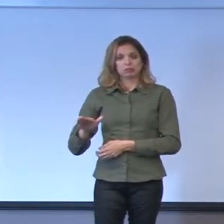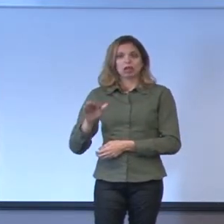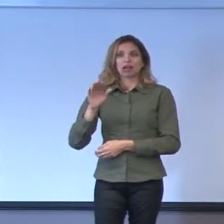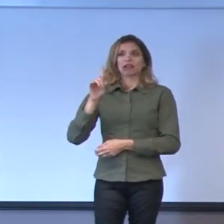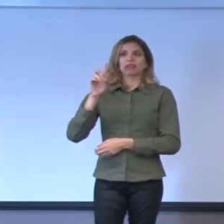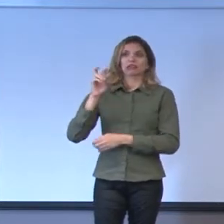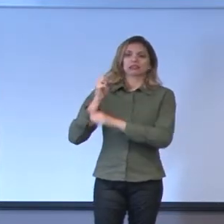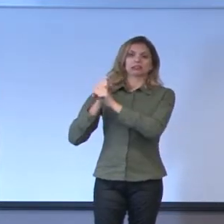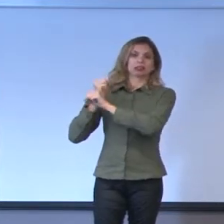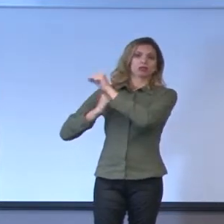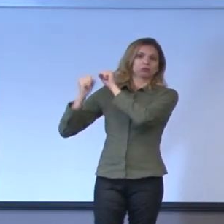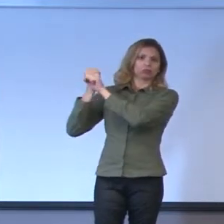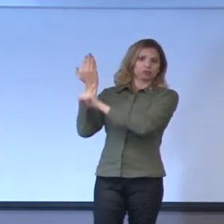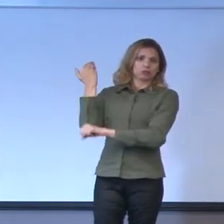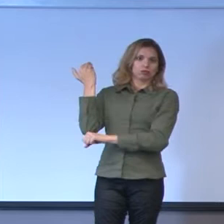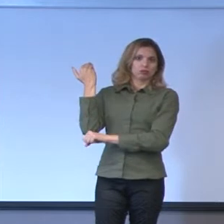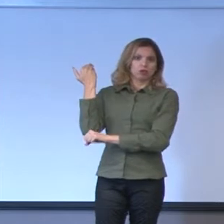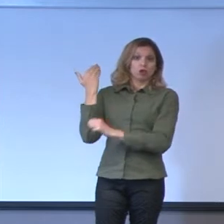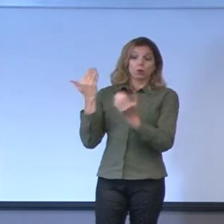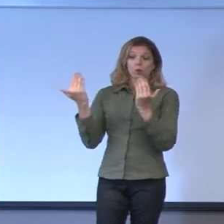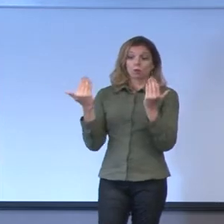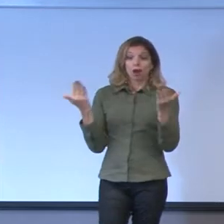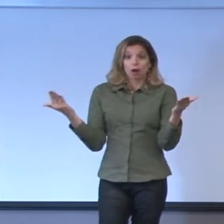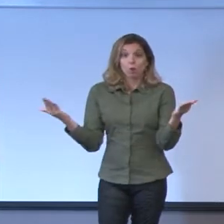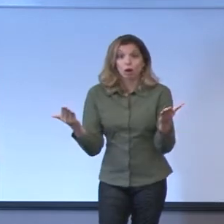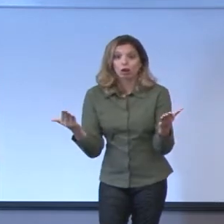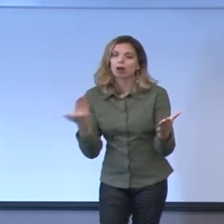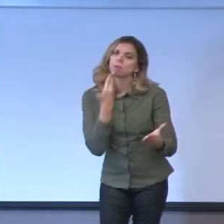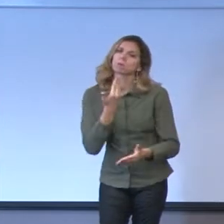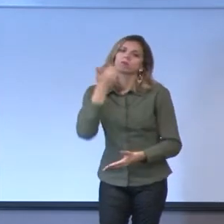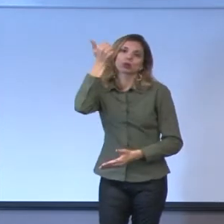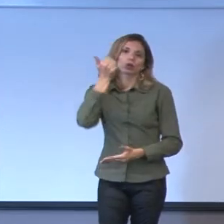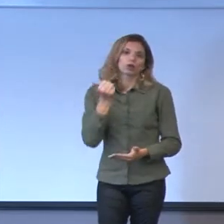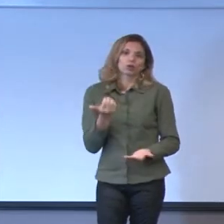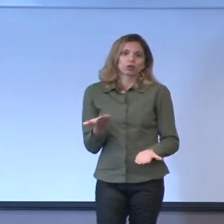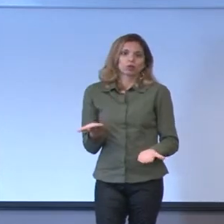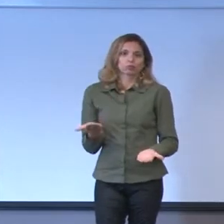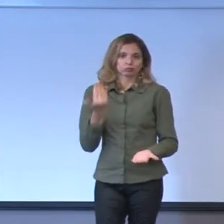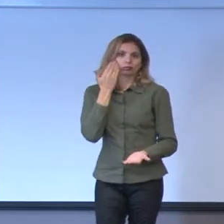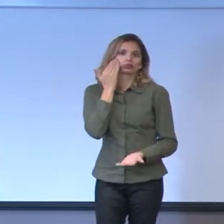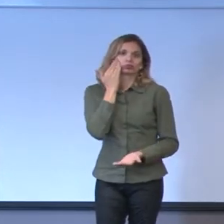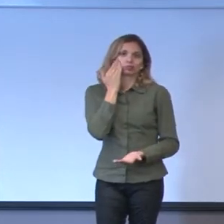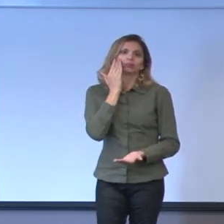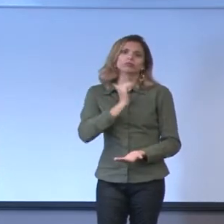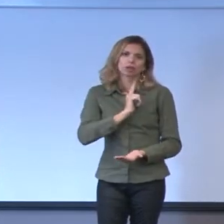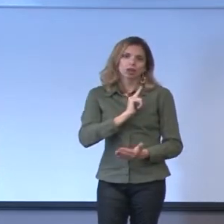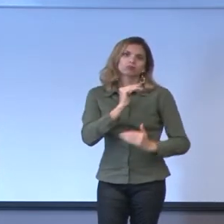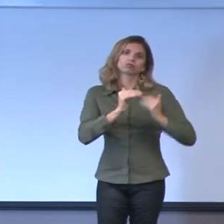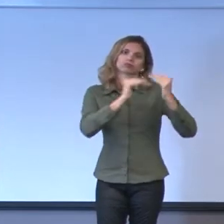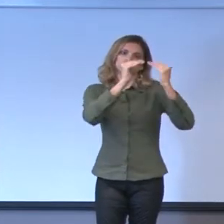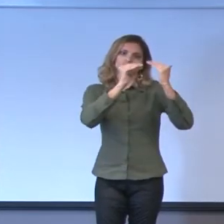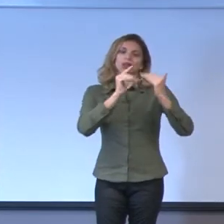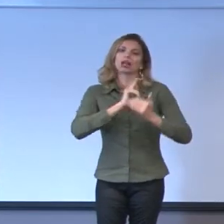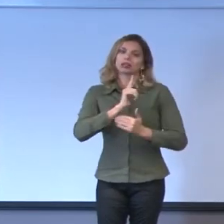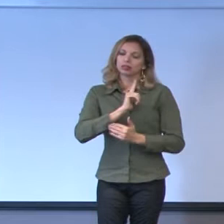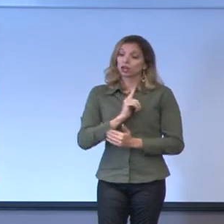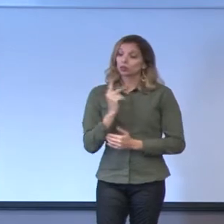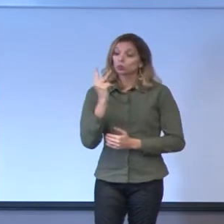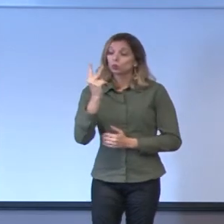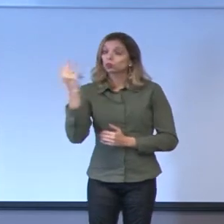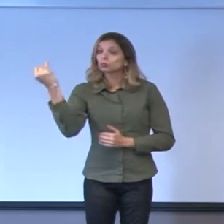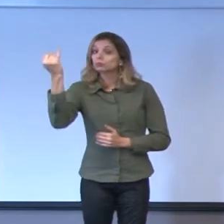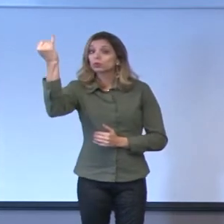anos atrás e compara com os dados atuais, a gente tem pelo menos dois grandes